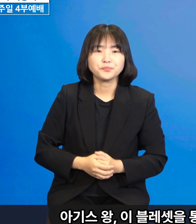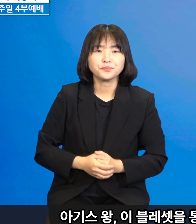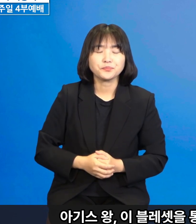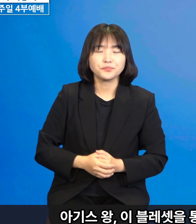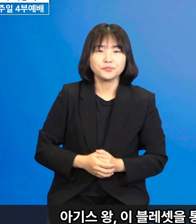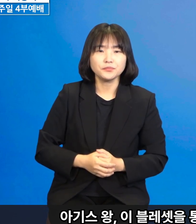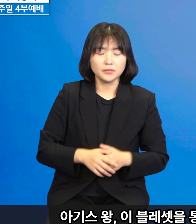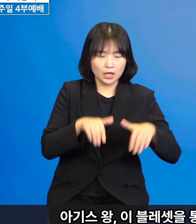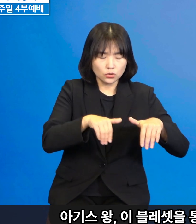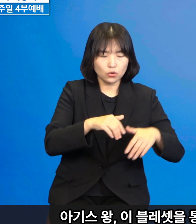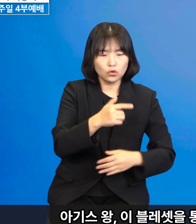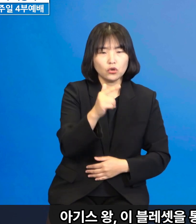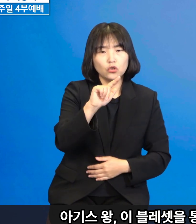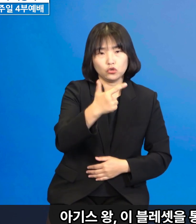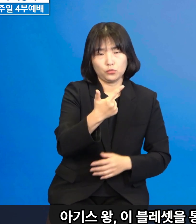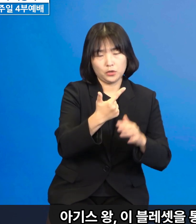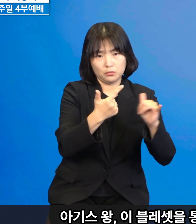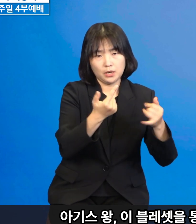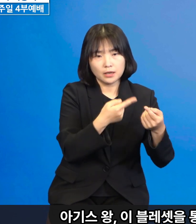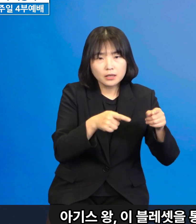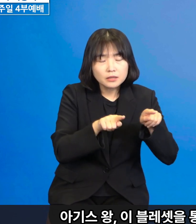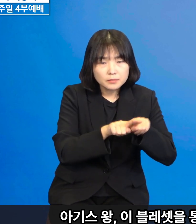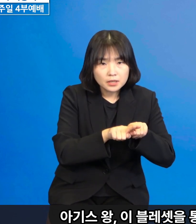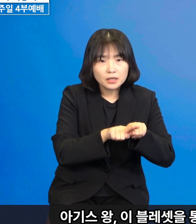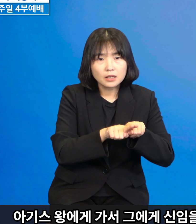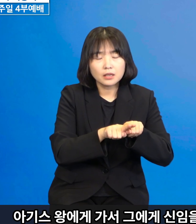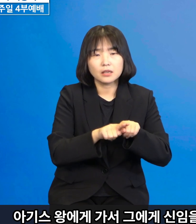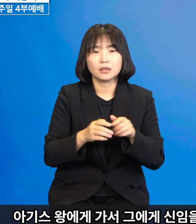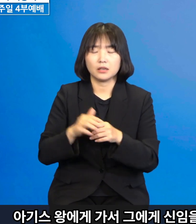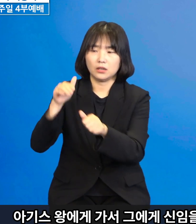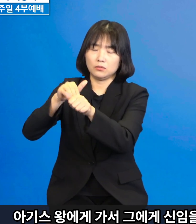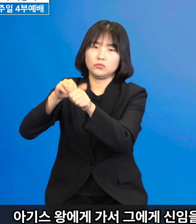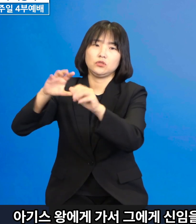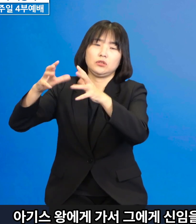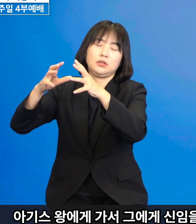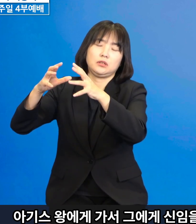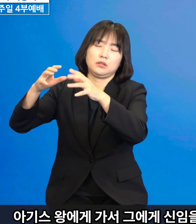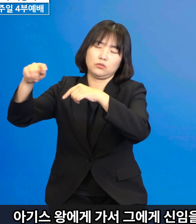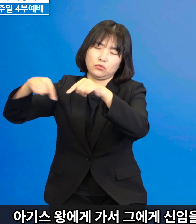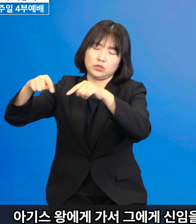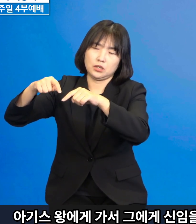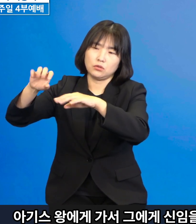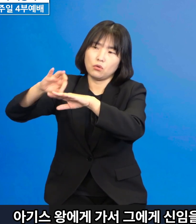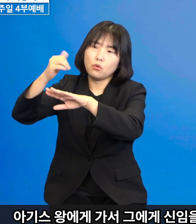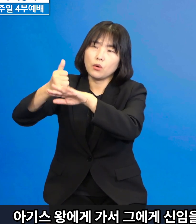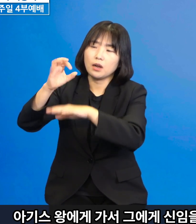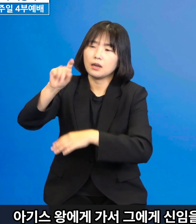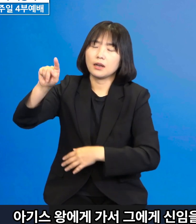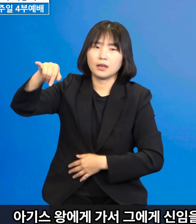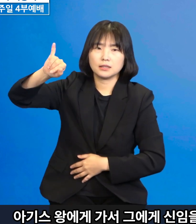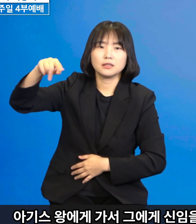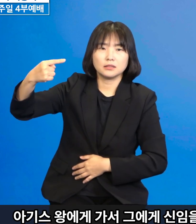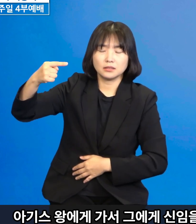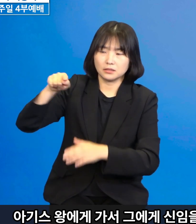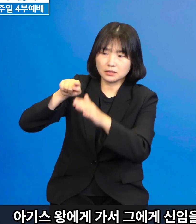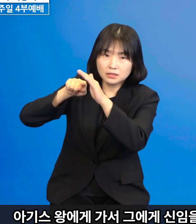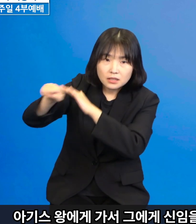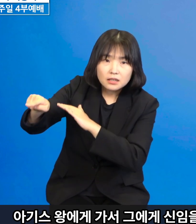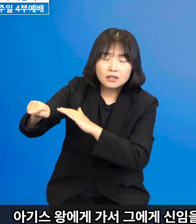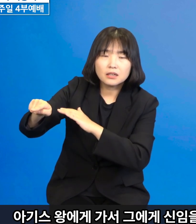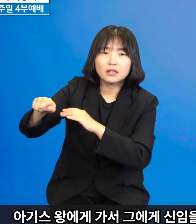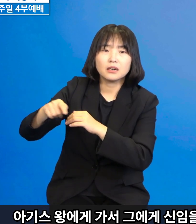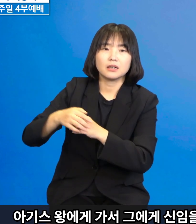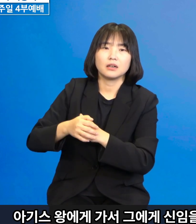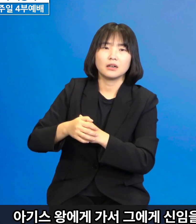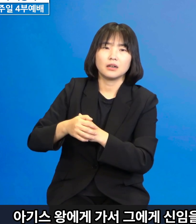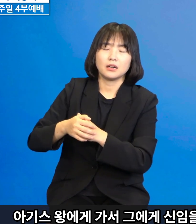왕, 이 블레셋을 통치하는 대표적인 통치 왕이죠, 아기스 왕이 가서 그에게 신임을 얻고자 아마 여러 가지